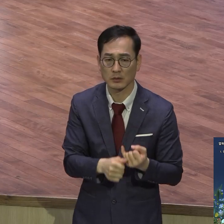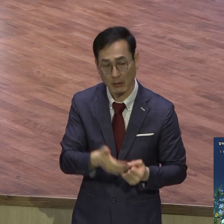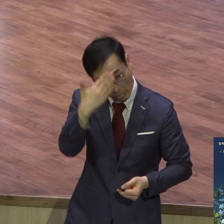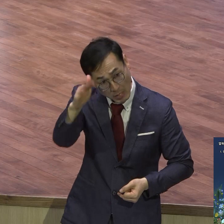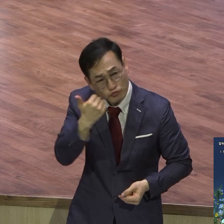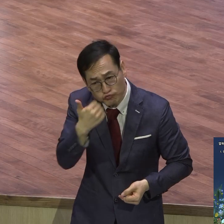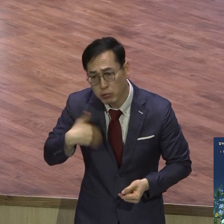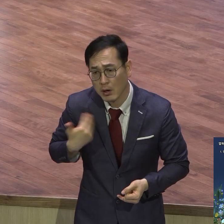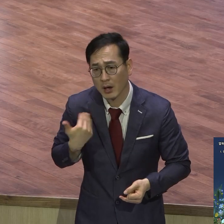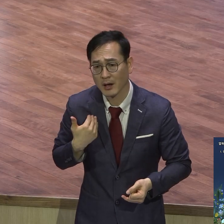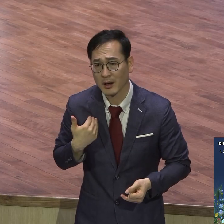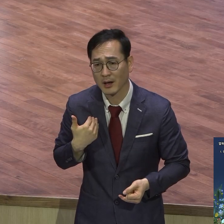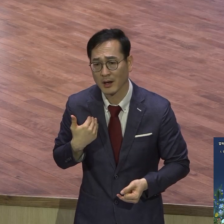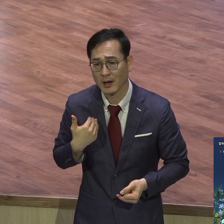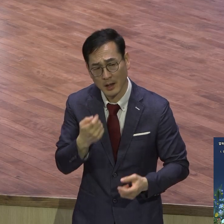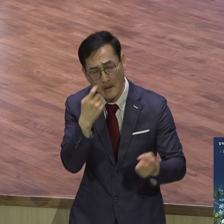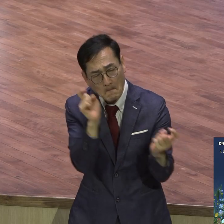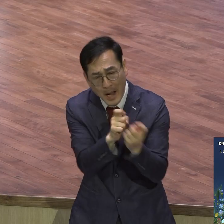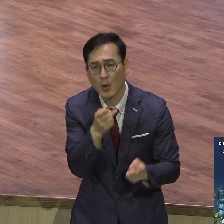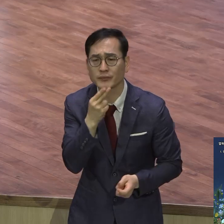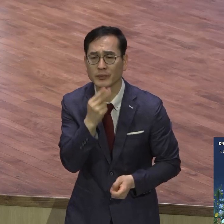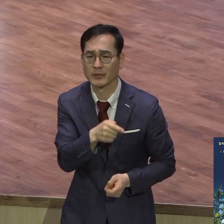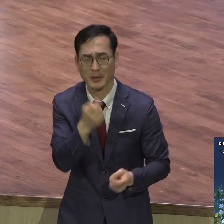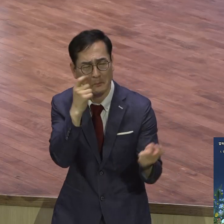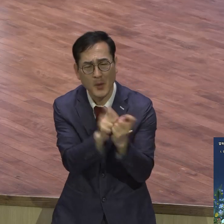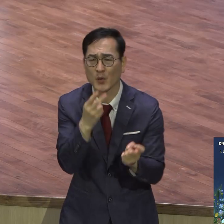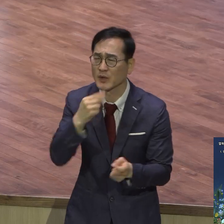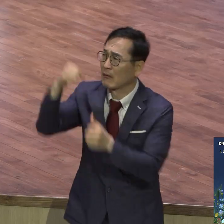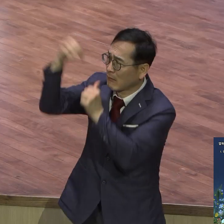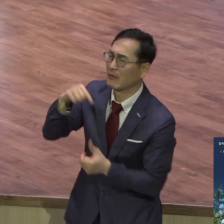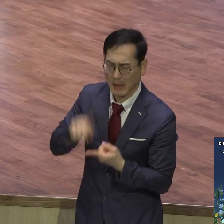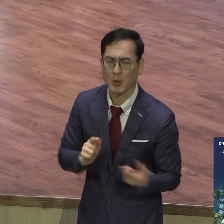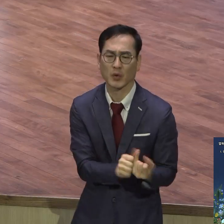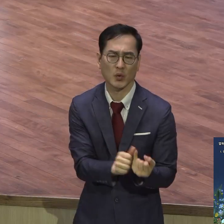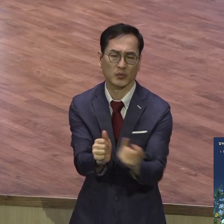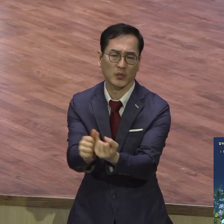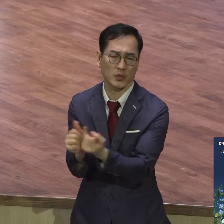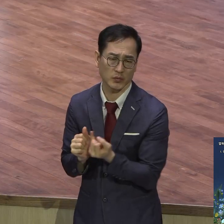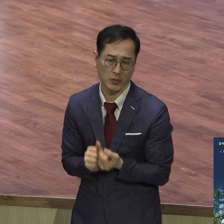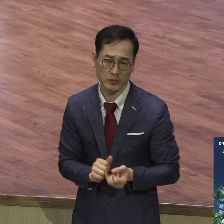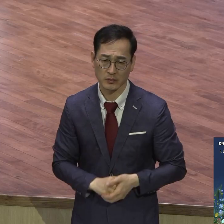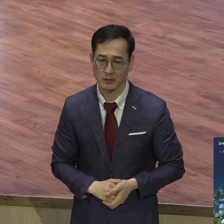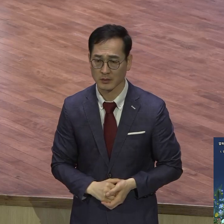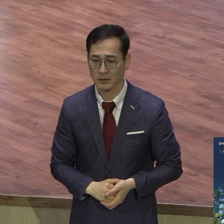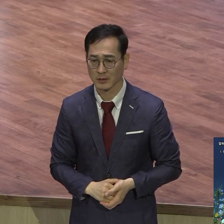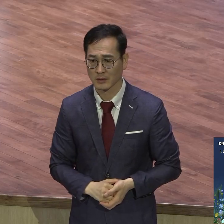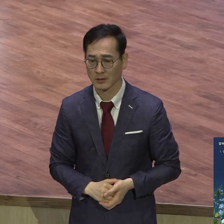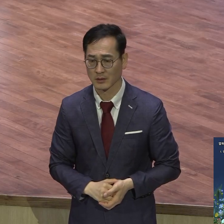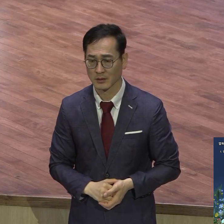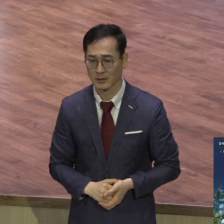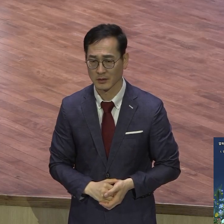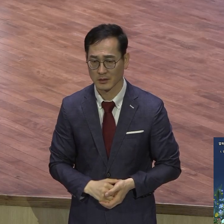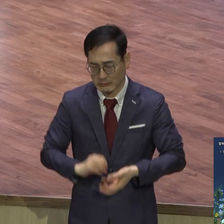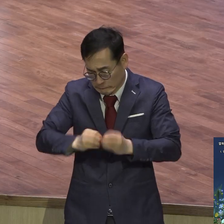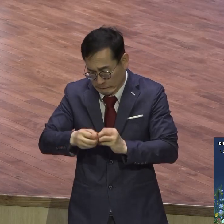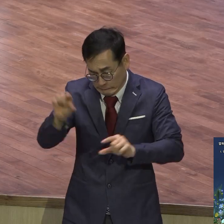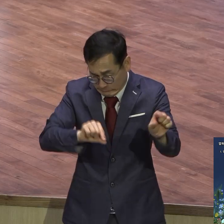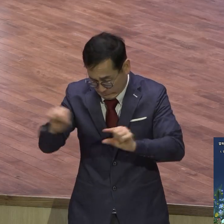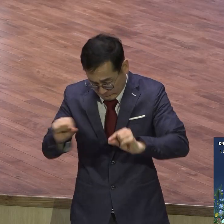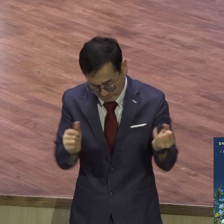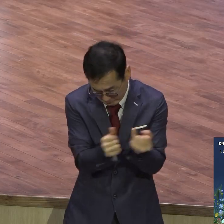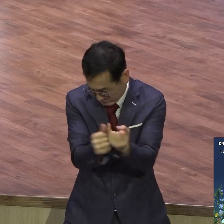너로 택도 없지. 목상 짝 합니까? 그러니까 지어주면 그냥 그냥 다 다